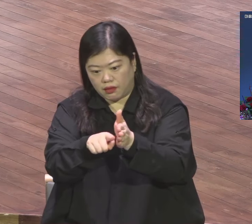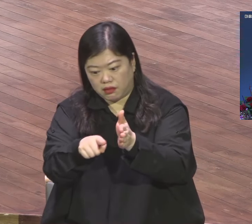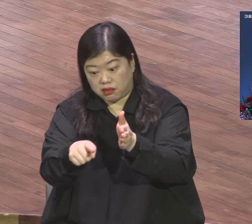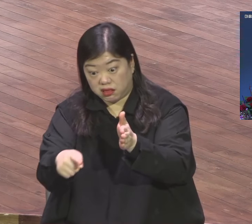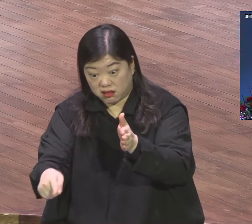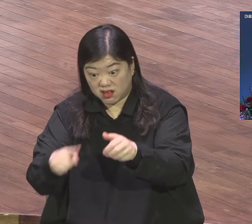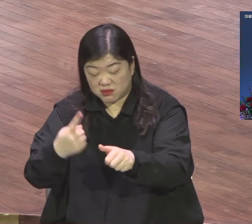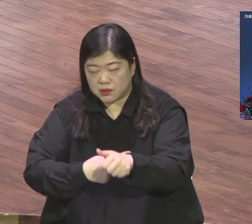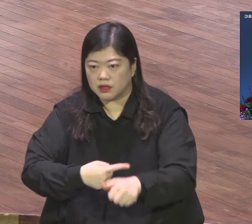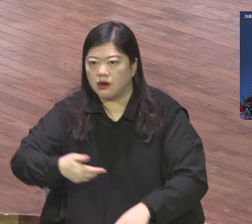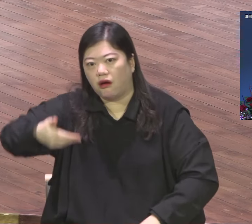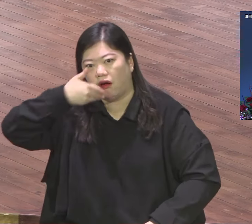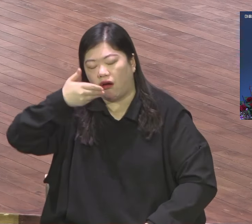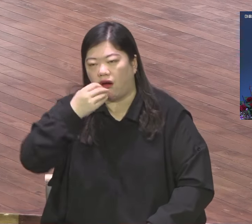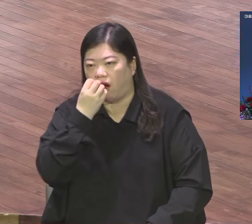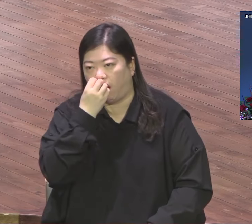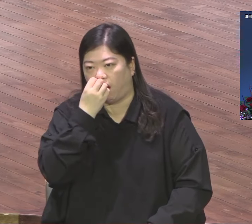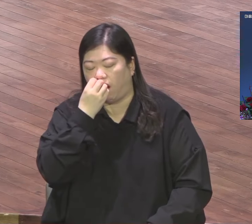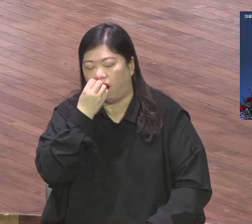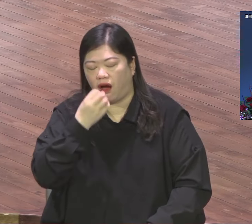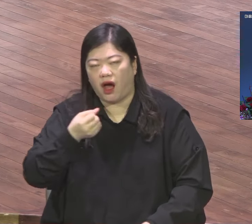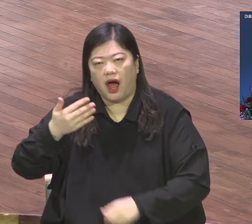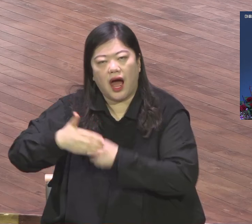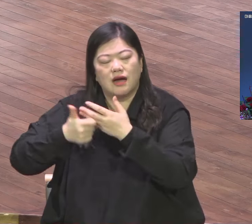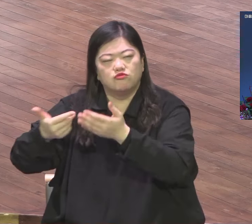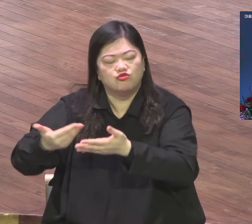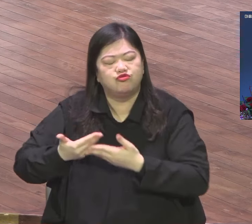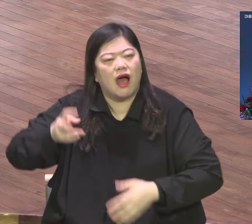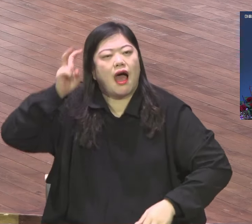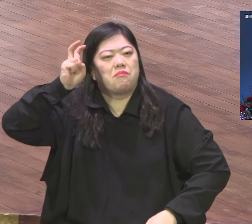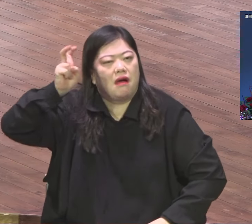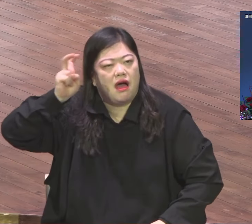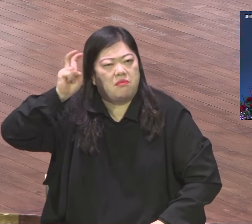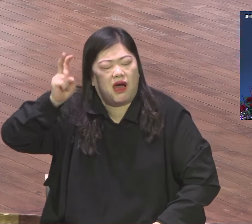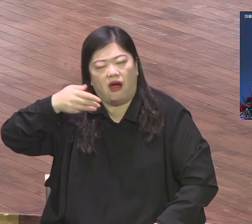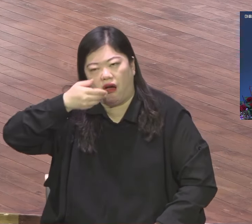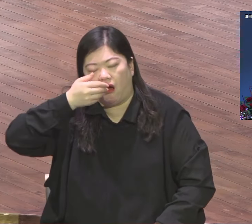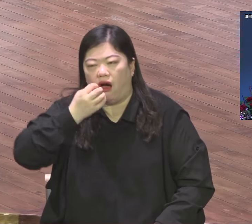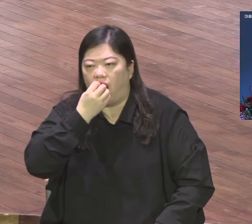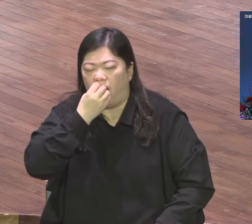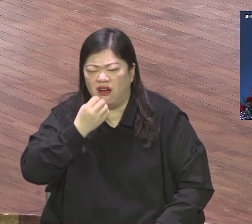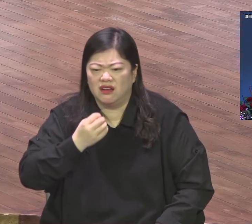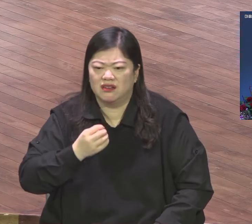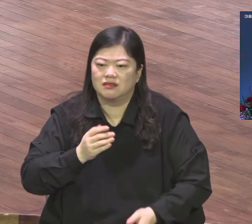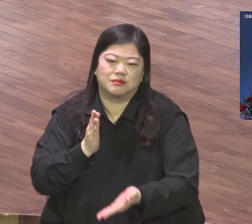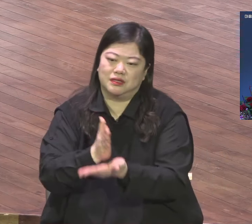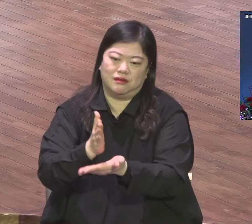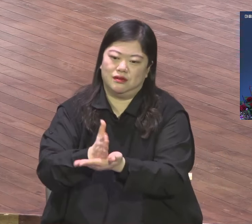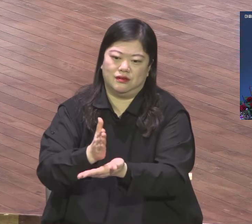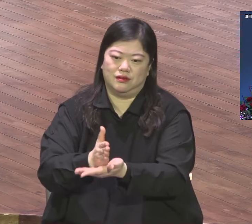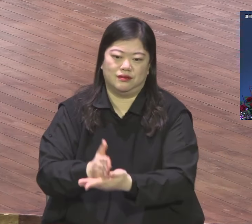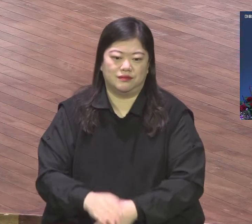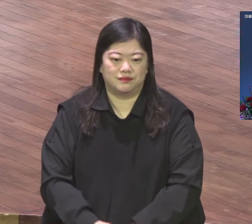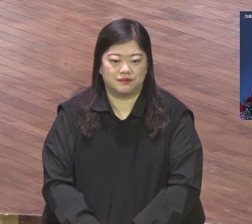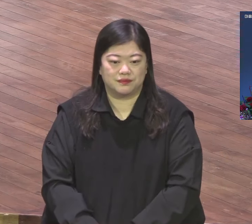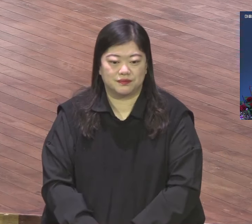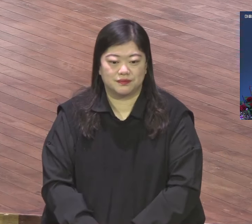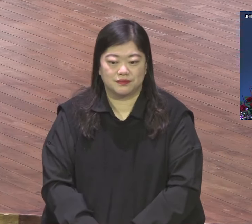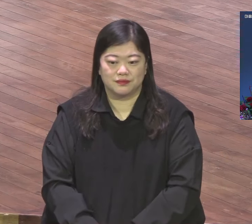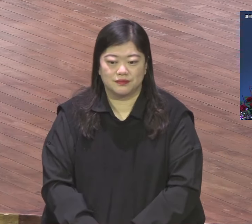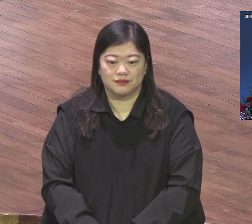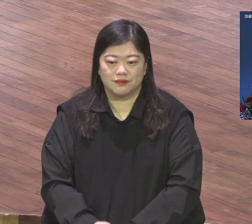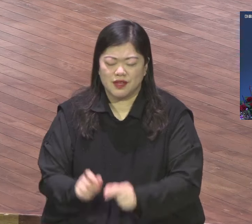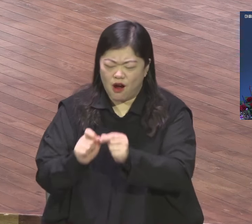오늘 말씀을 통해서 영계 모든 성도는 영적으로 깨어서 24, 25 영혼의 이 인생